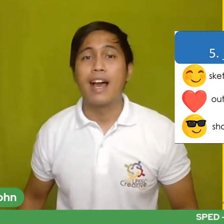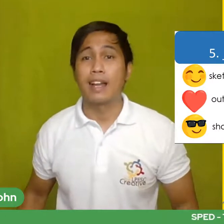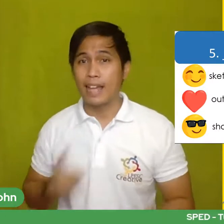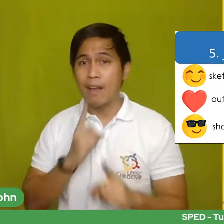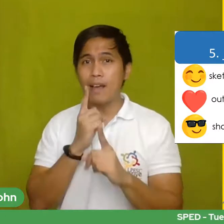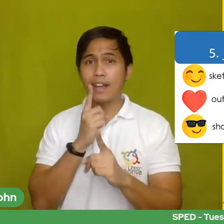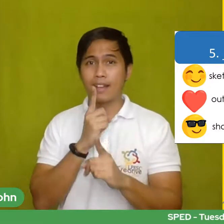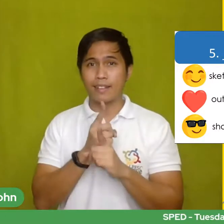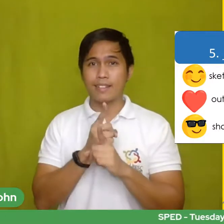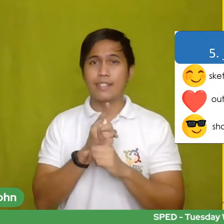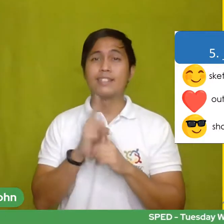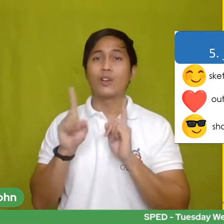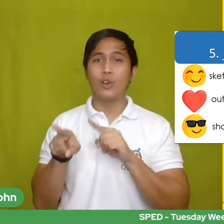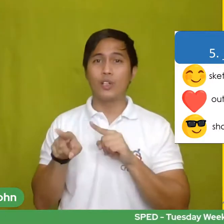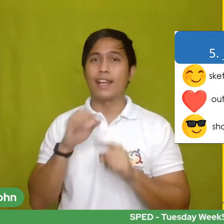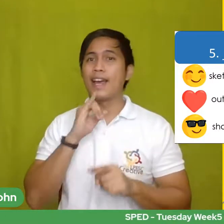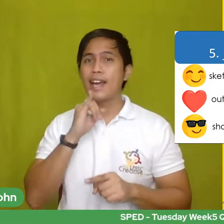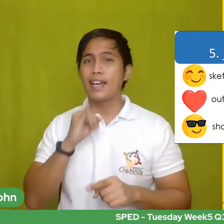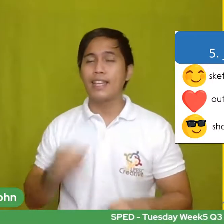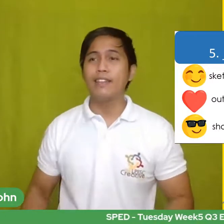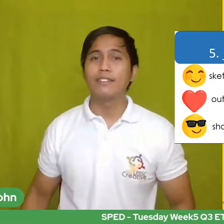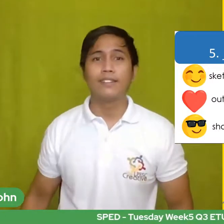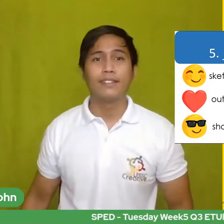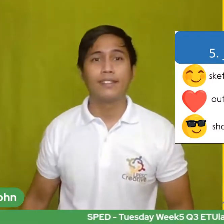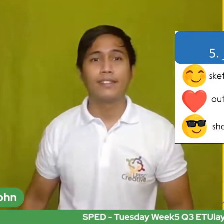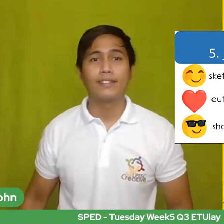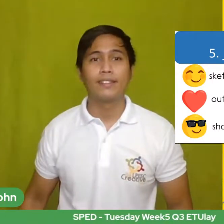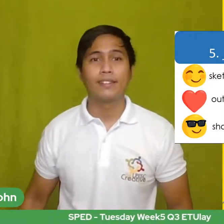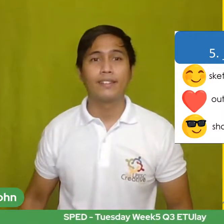Ang tama sagot ay